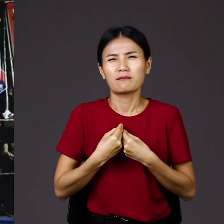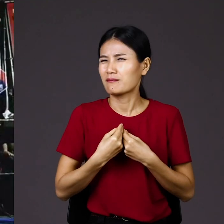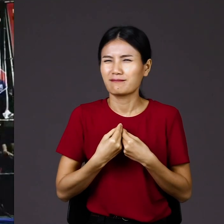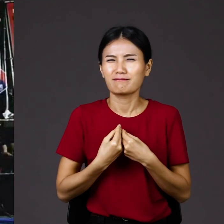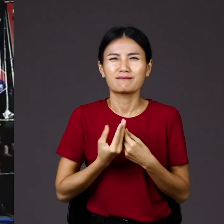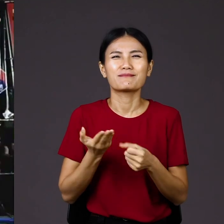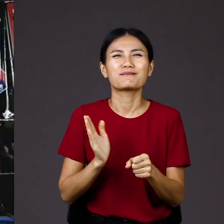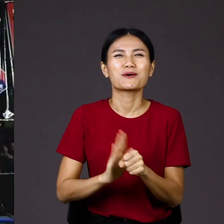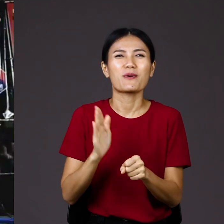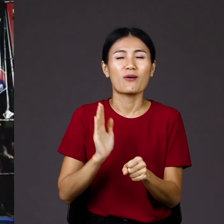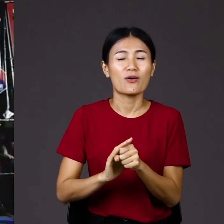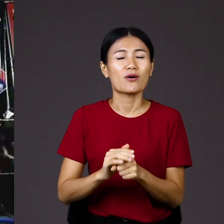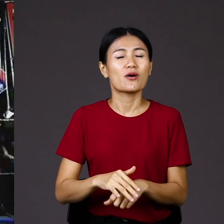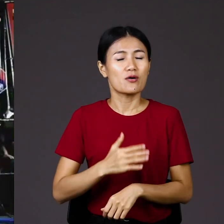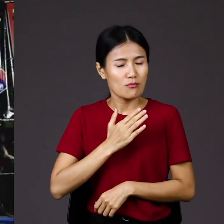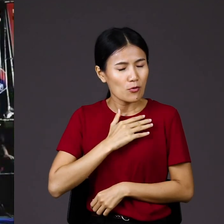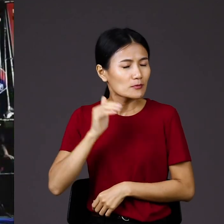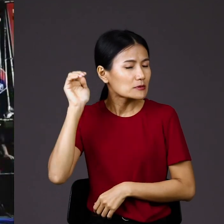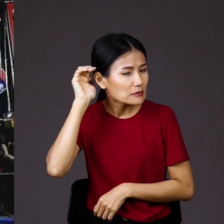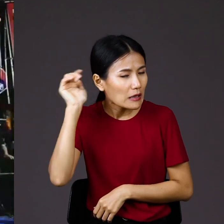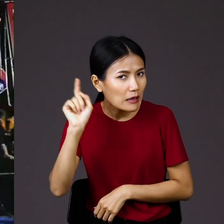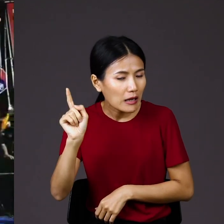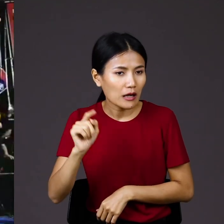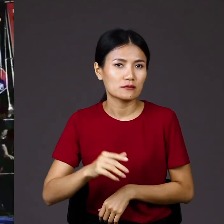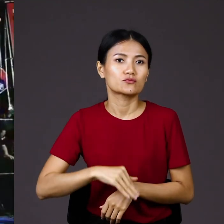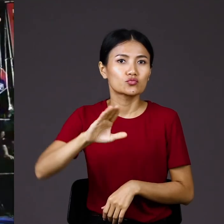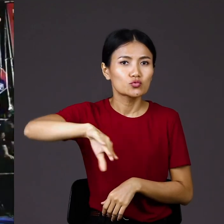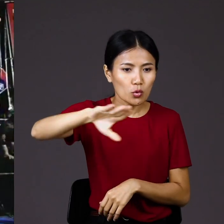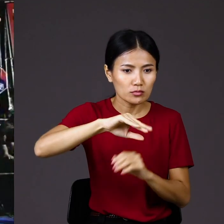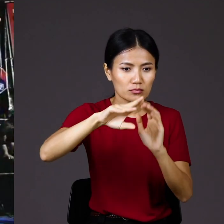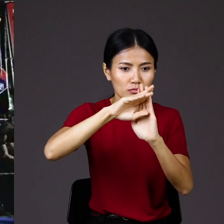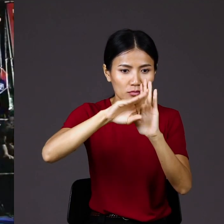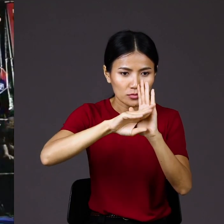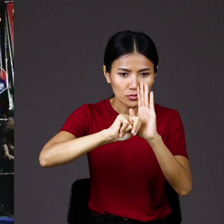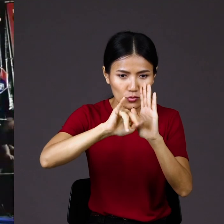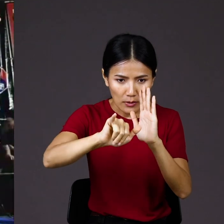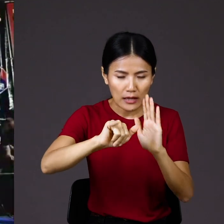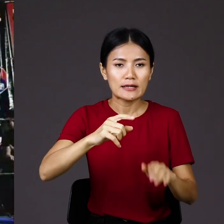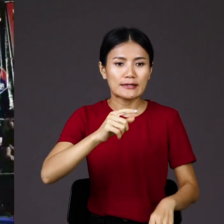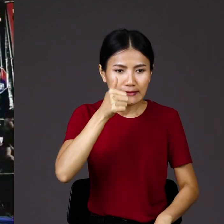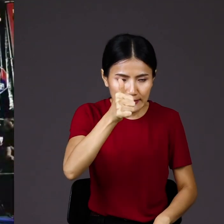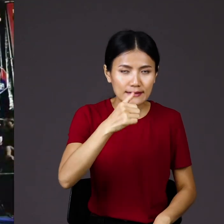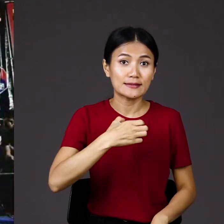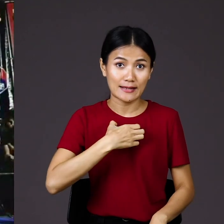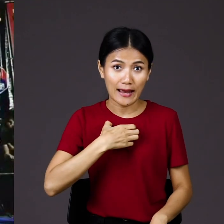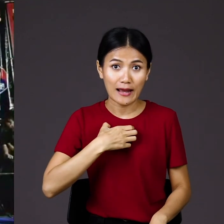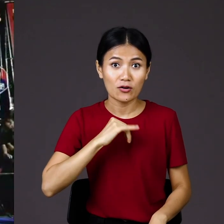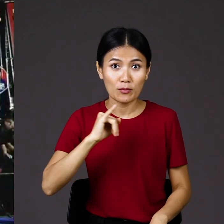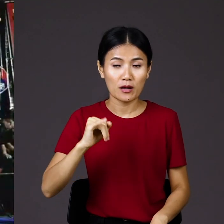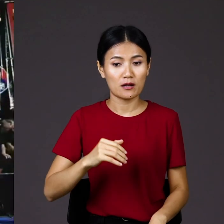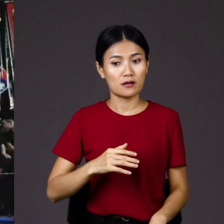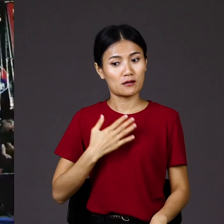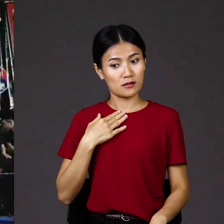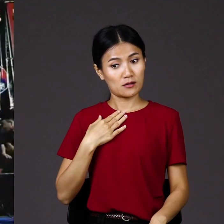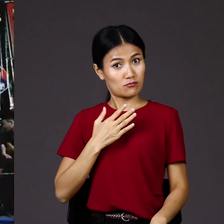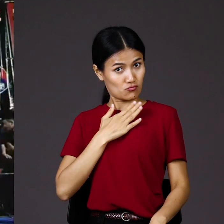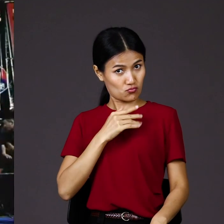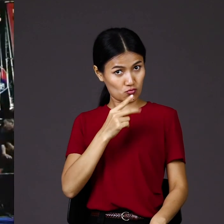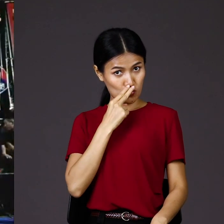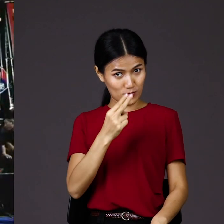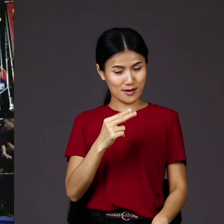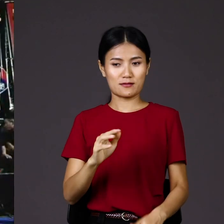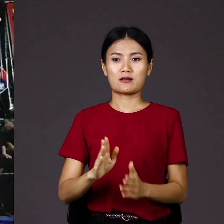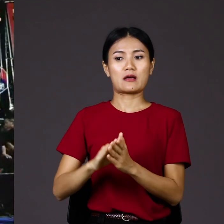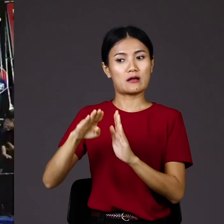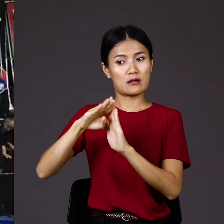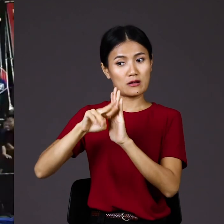เชื่อว่าทุกท่านอยากได้นโยบายที่ดีถามว่านโยบายของพวกเราทำได้จริงหรือเปล่